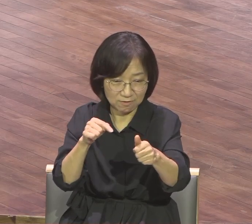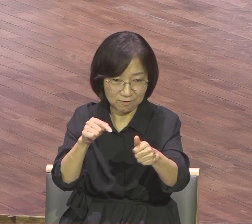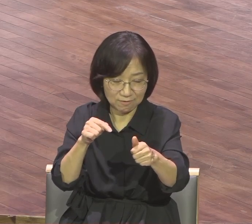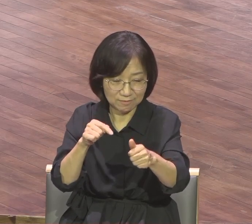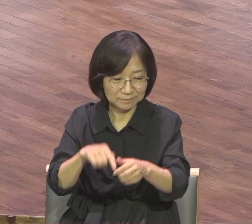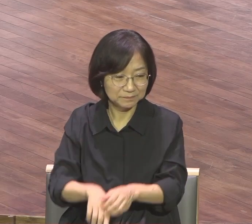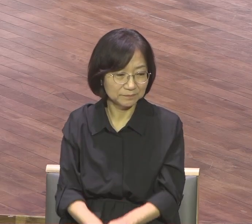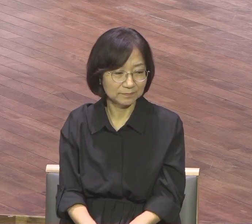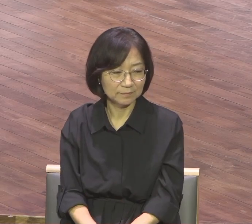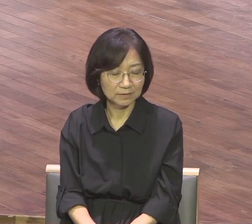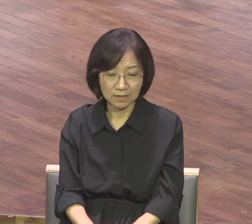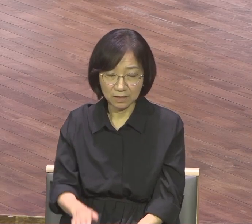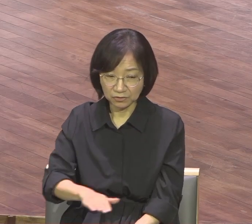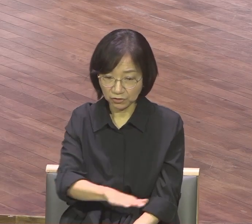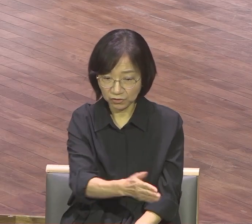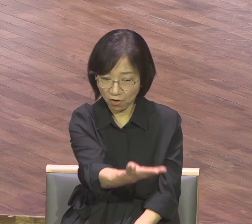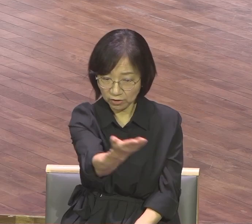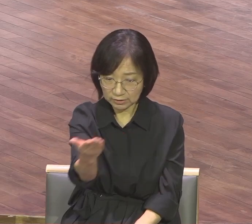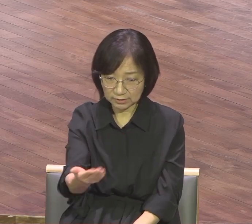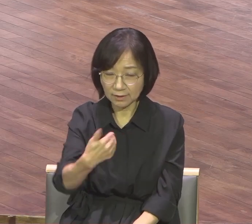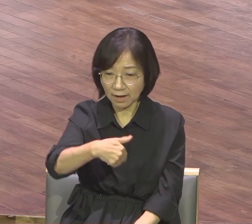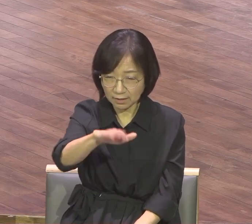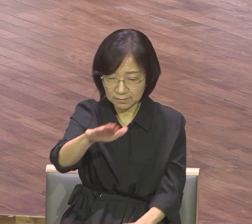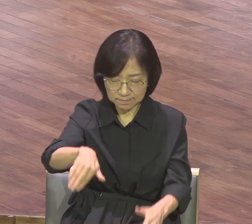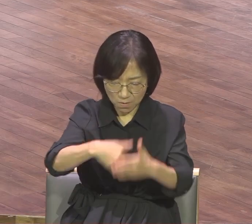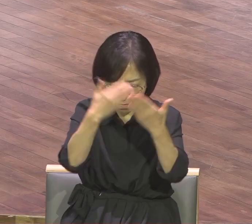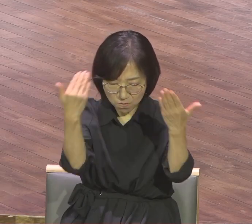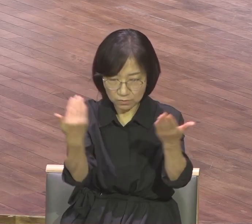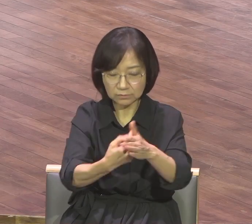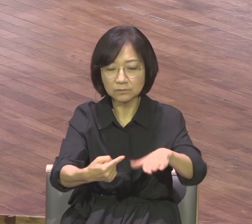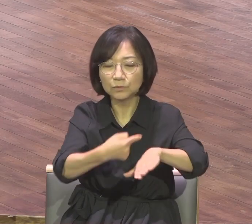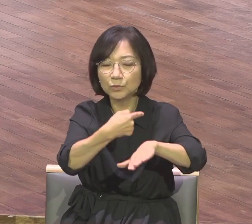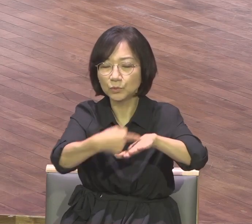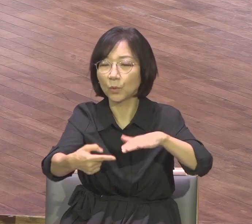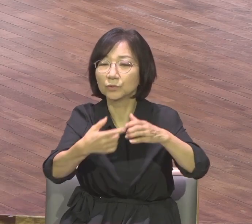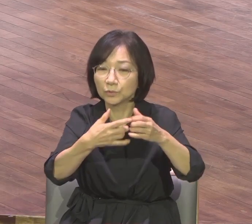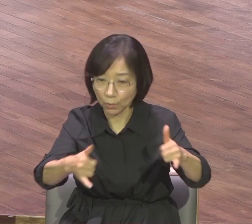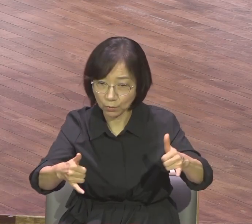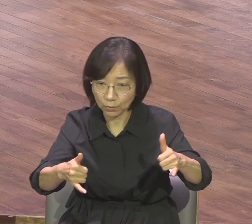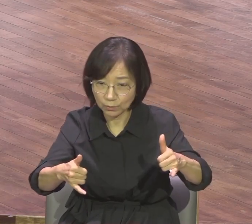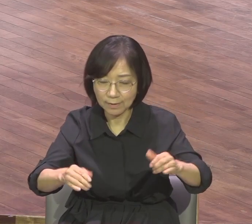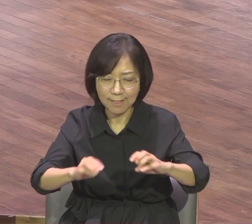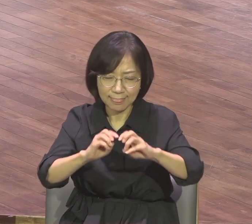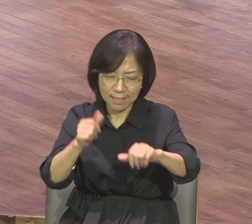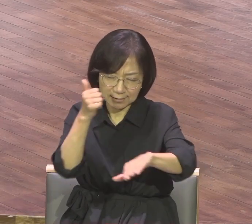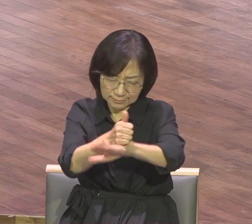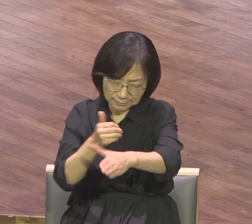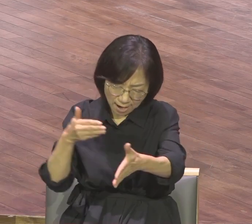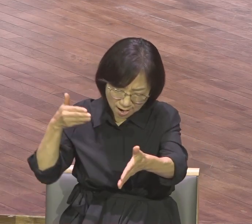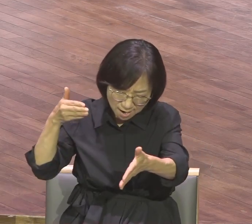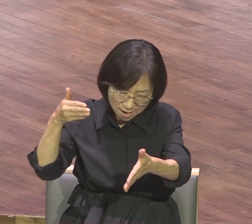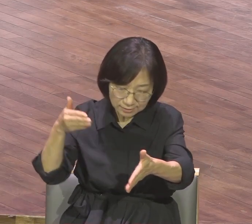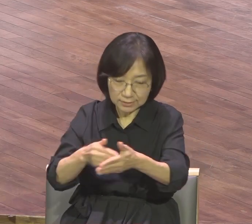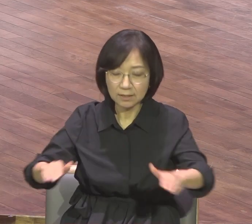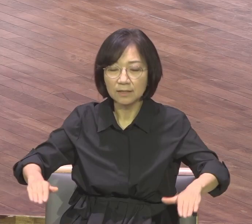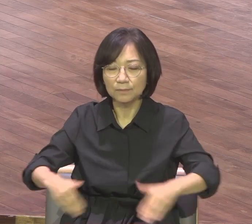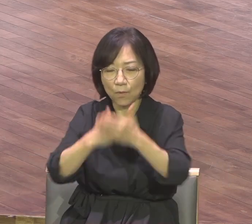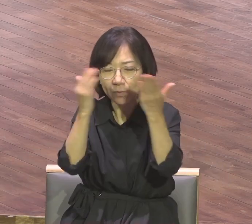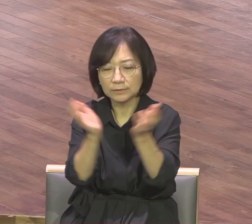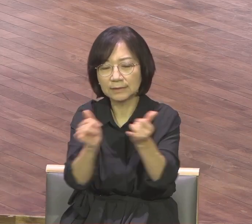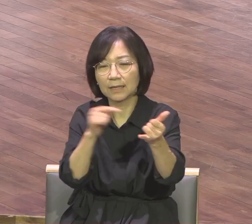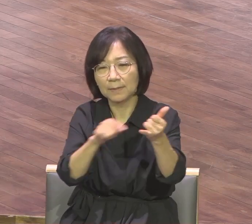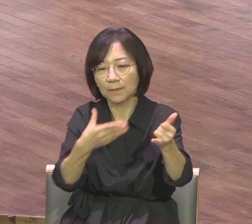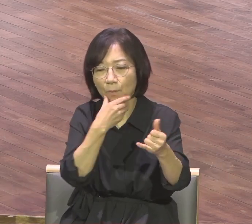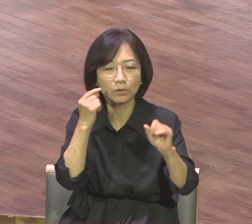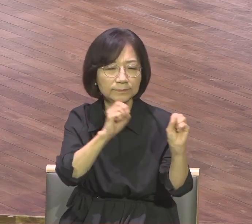따라가 아니에요. 너희는 가서 모든 족속으로 땅끝까지 만민에게. 아멘. 그러니까 예언자